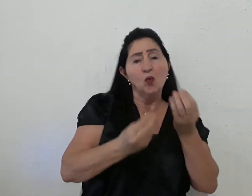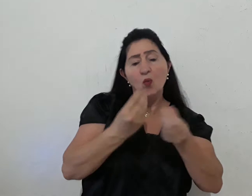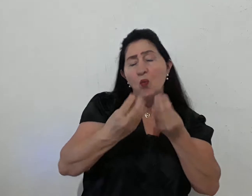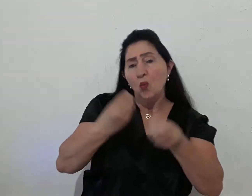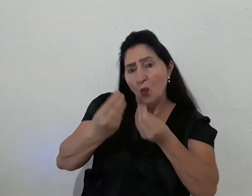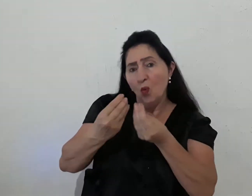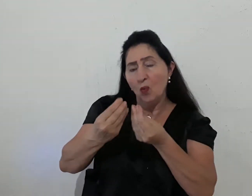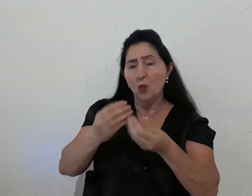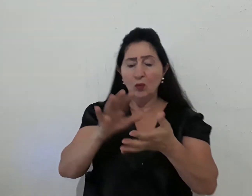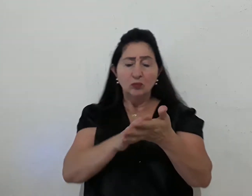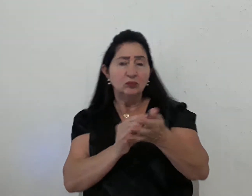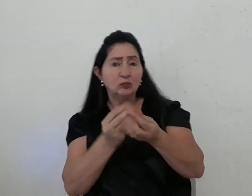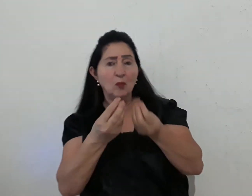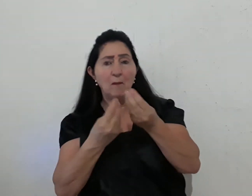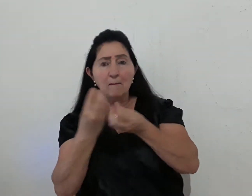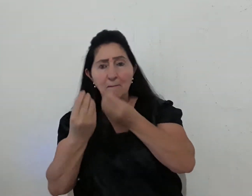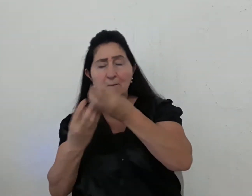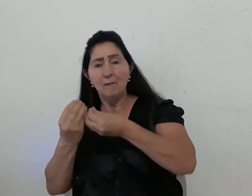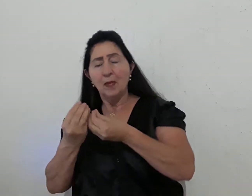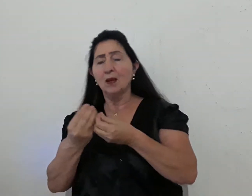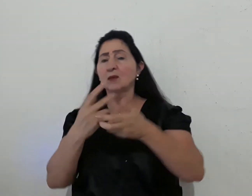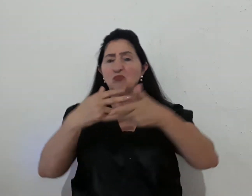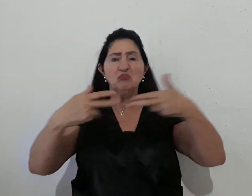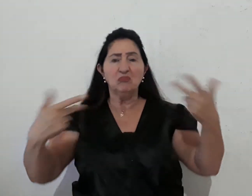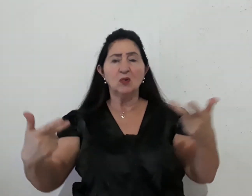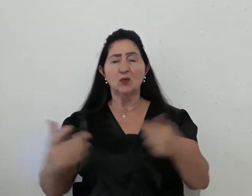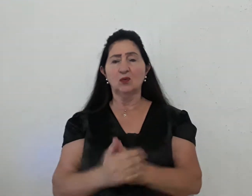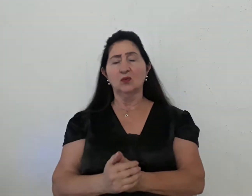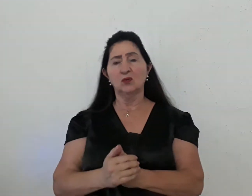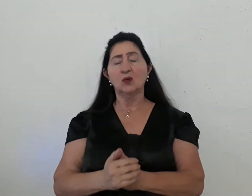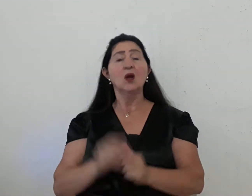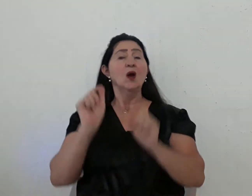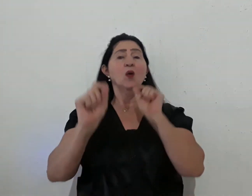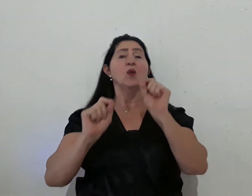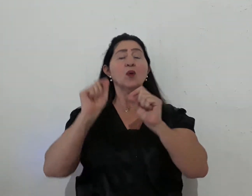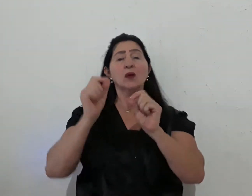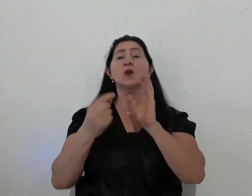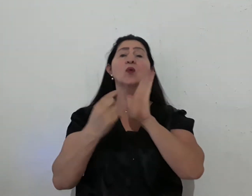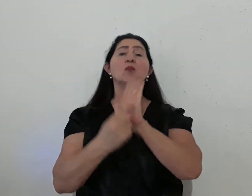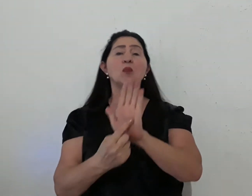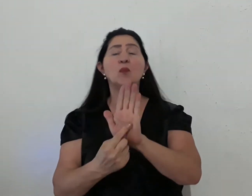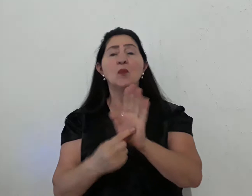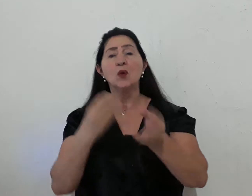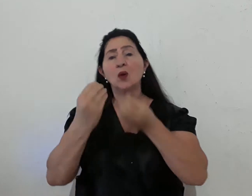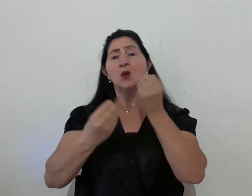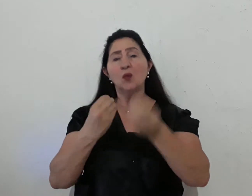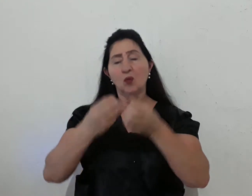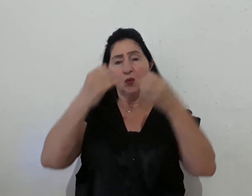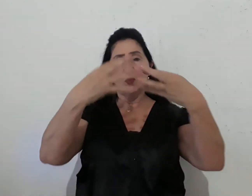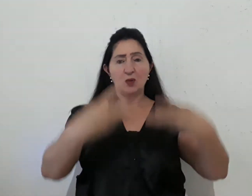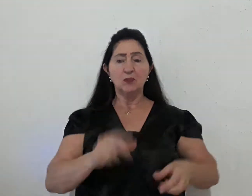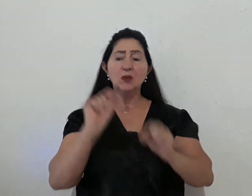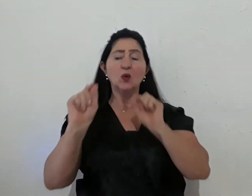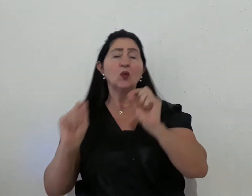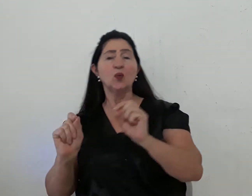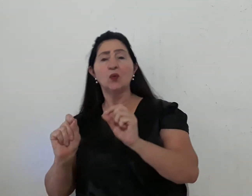manusear, função, entre outros, que identificam tal coisa o qual você se refere. No caso das